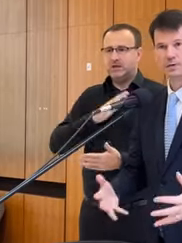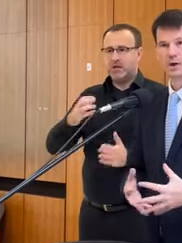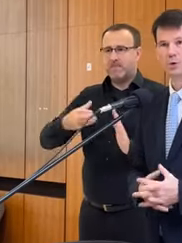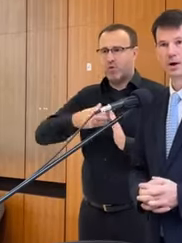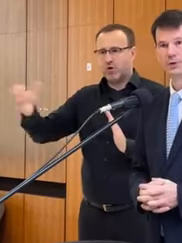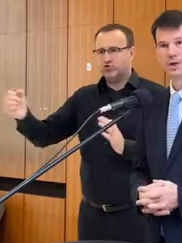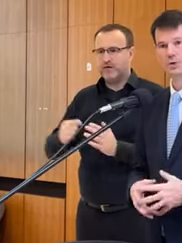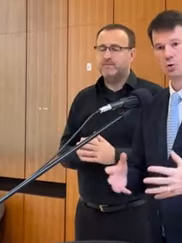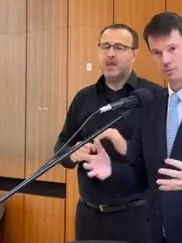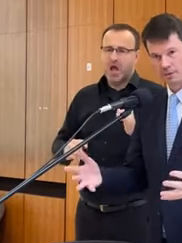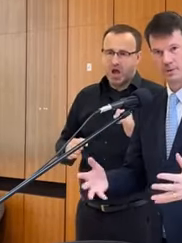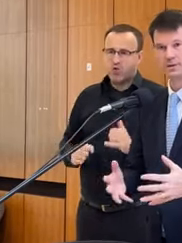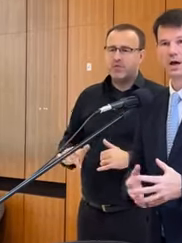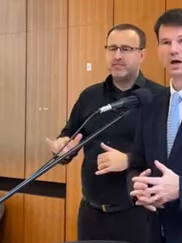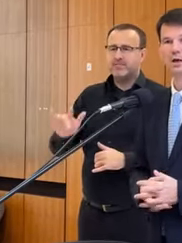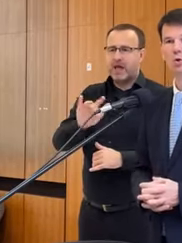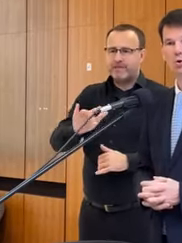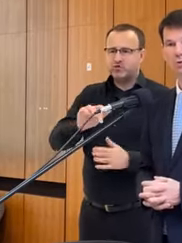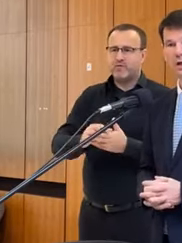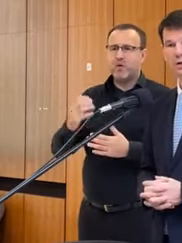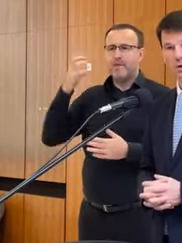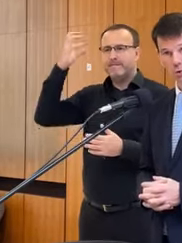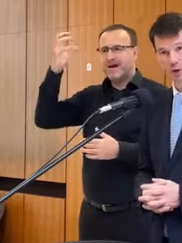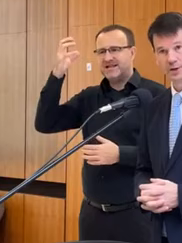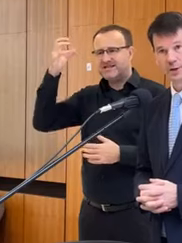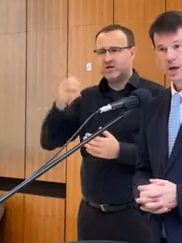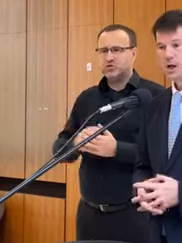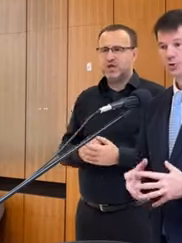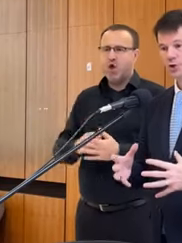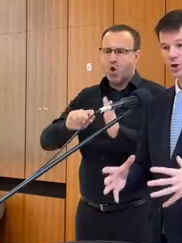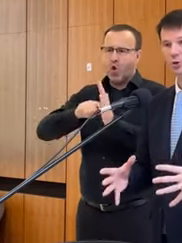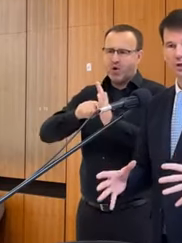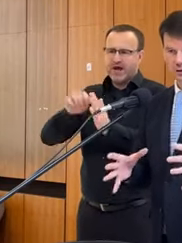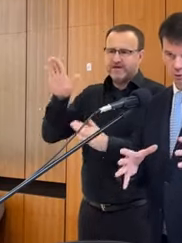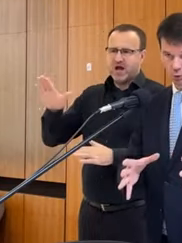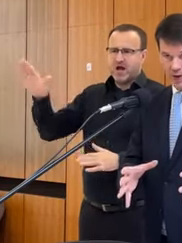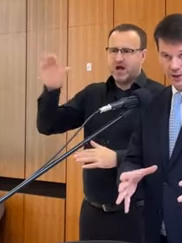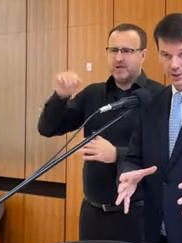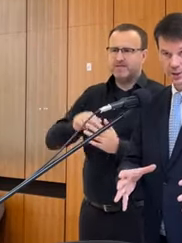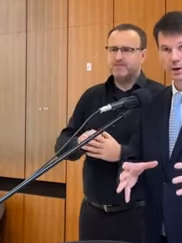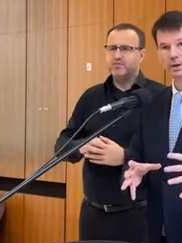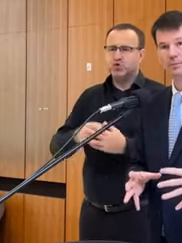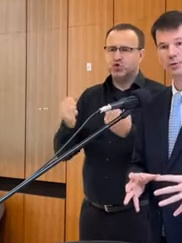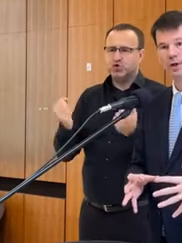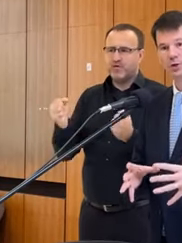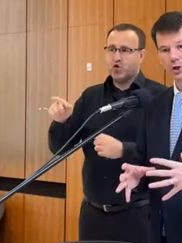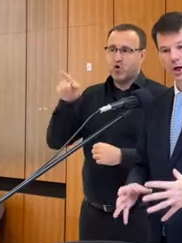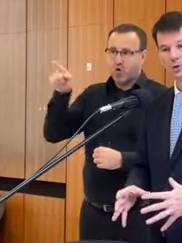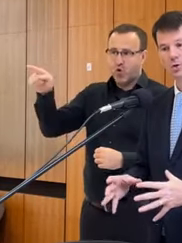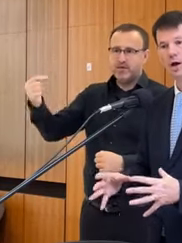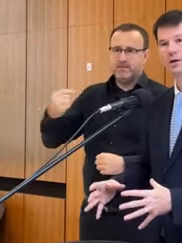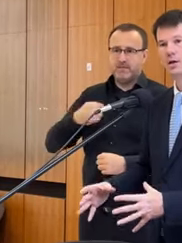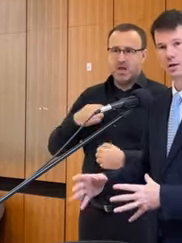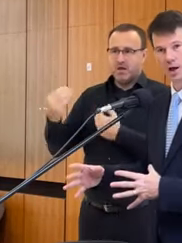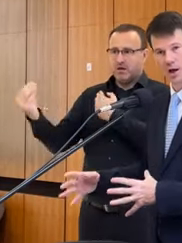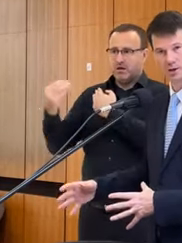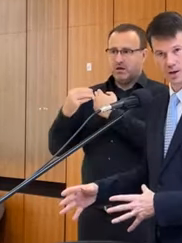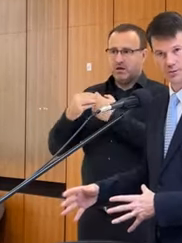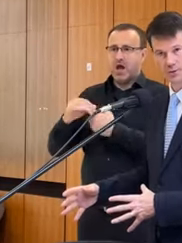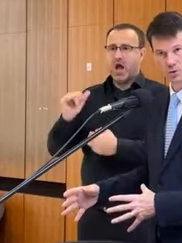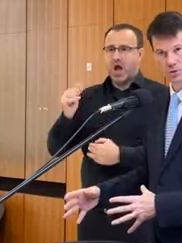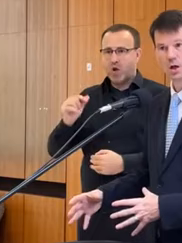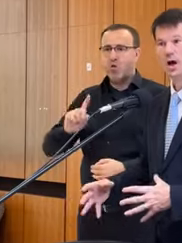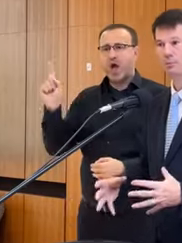Napríklad bavíme sa aj o Partizánskom, bavíme sa aj o regióne Oravy, čiže je to teraz skôr na nich, aby nám povedali, že áno, aký je ich